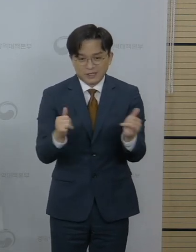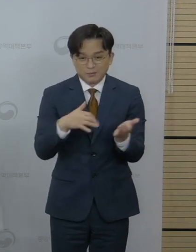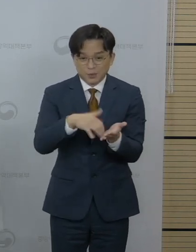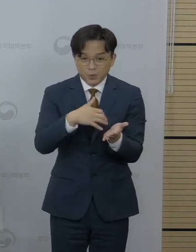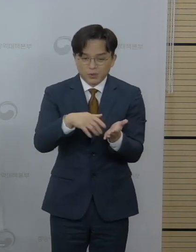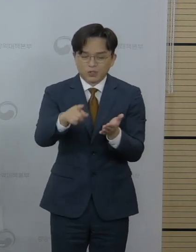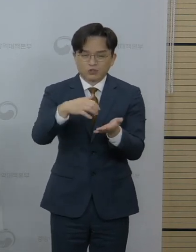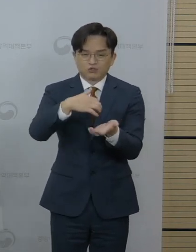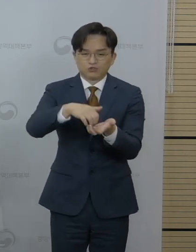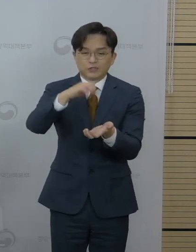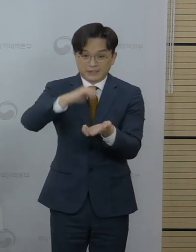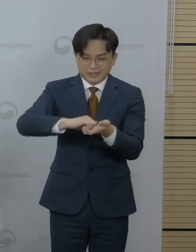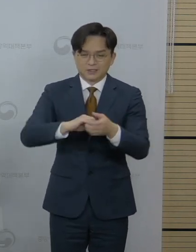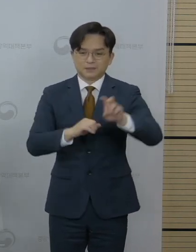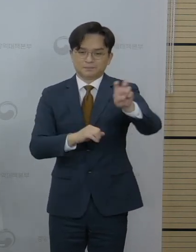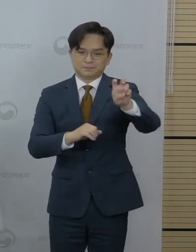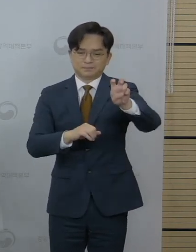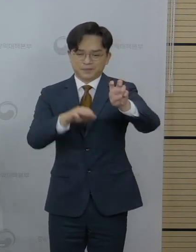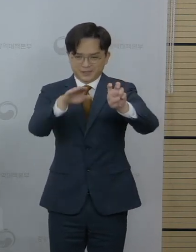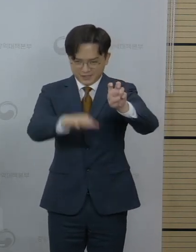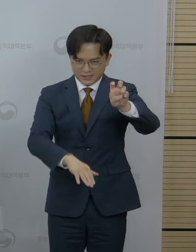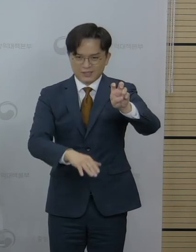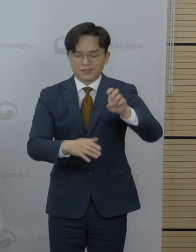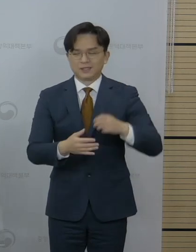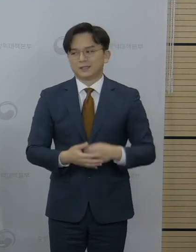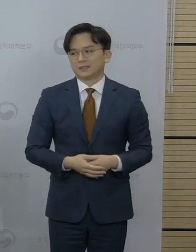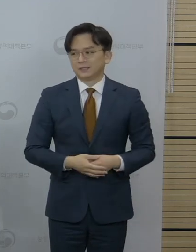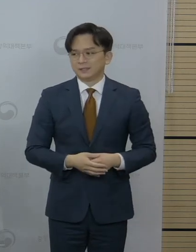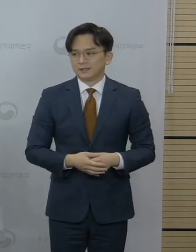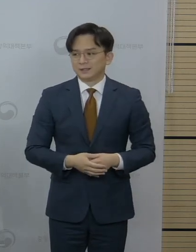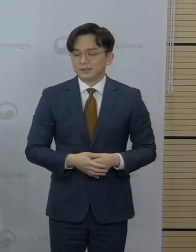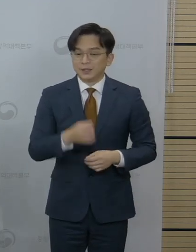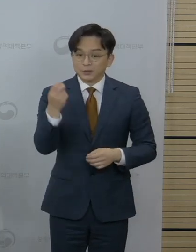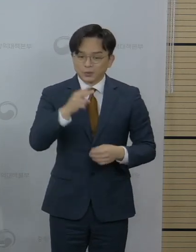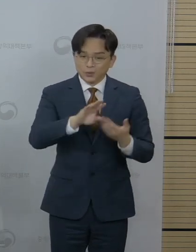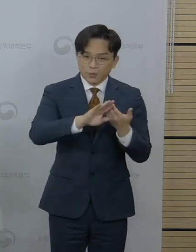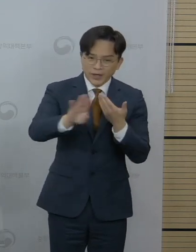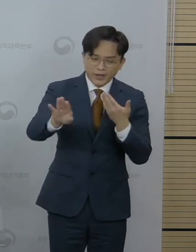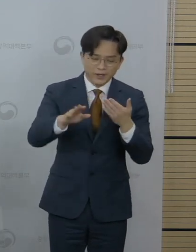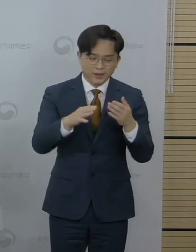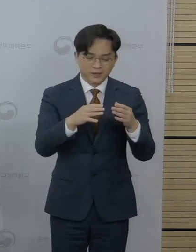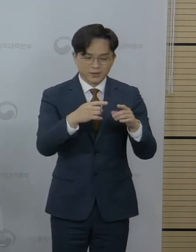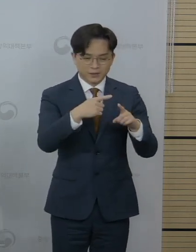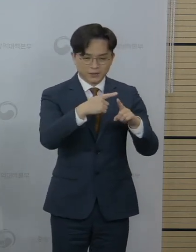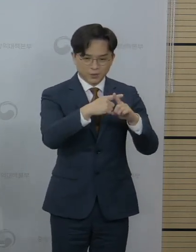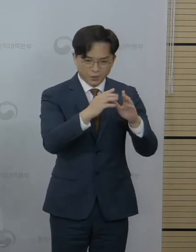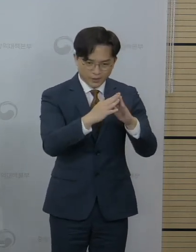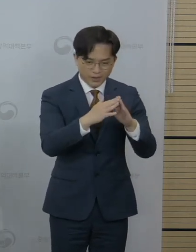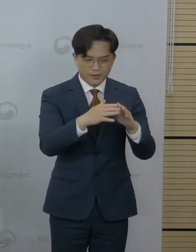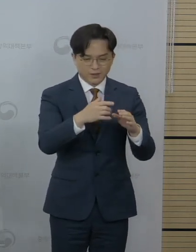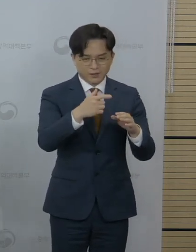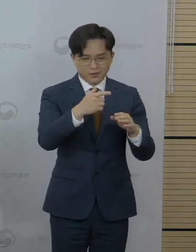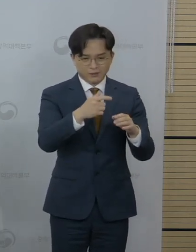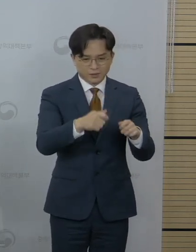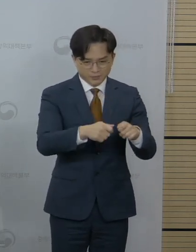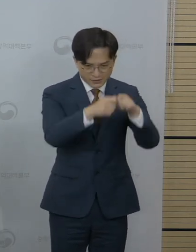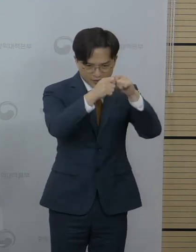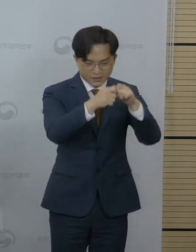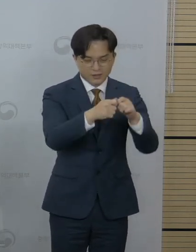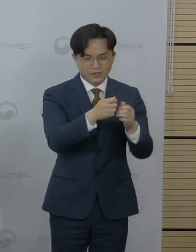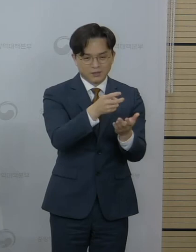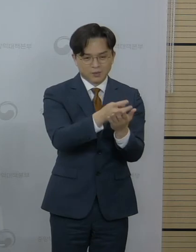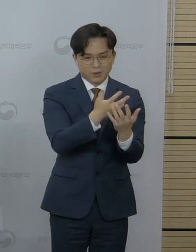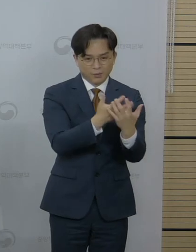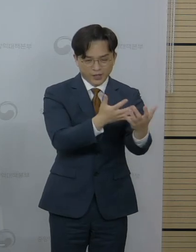소모임과 달리 해석을 해서 조치를 취한다는 말씀을 추가로 설명드립니다. 네. 다음은